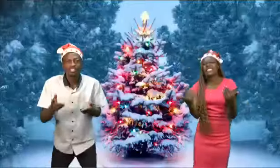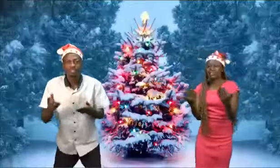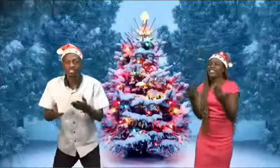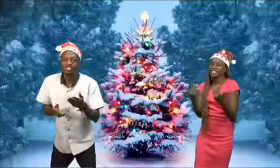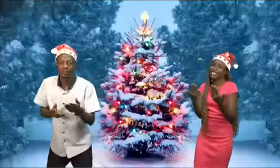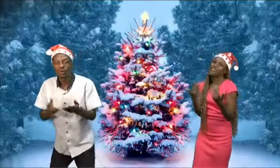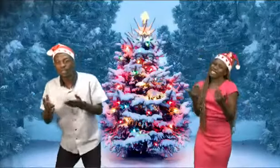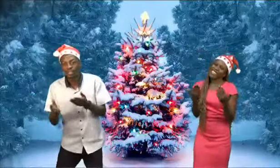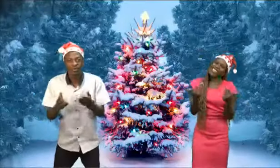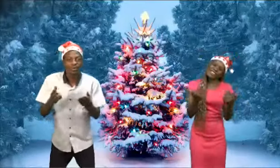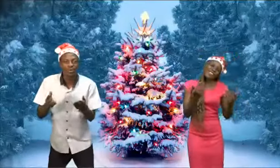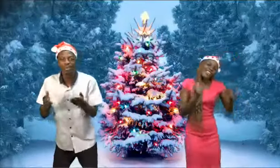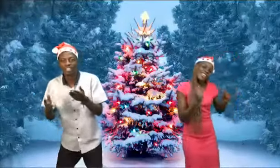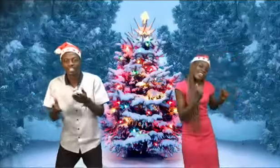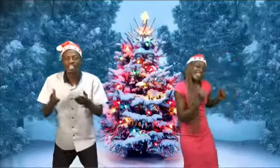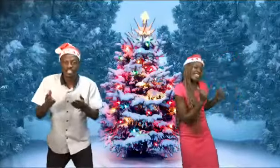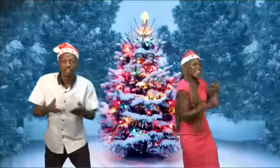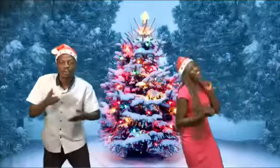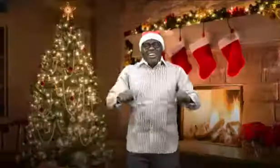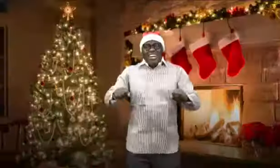eresi mesi lo ma de o eyin